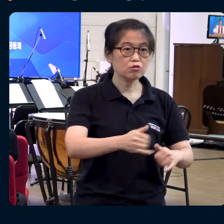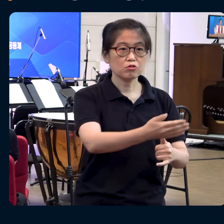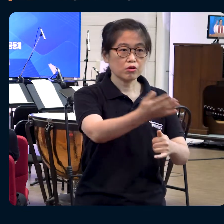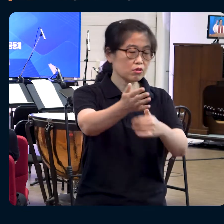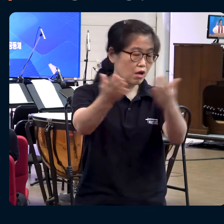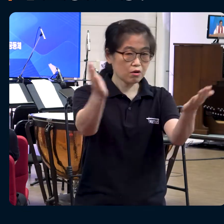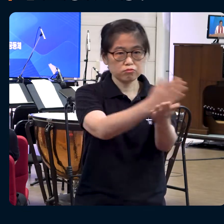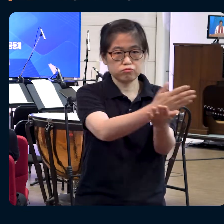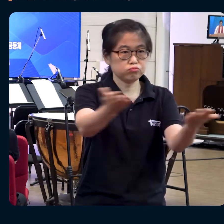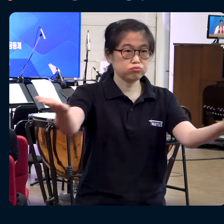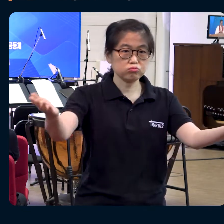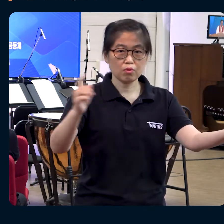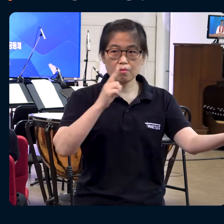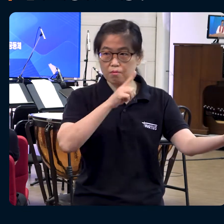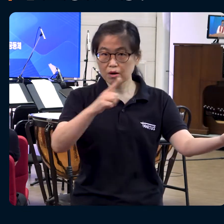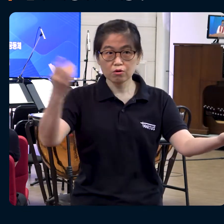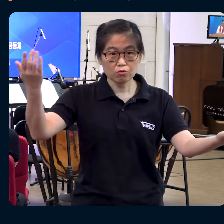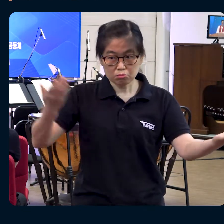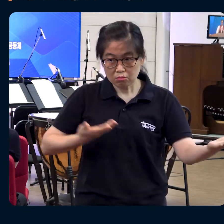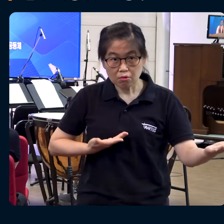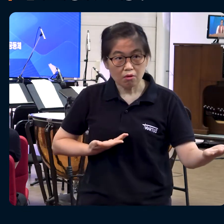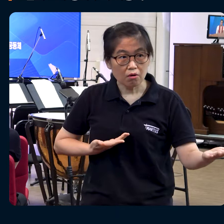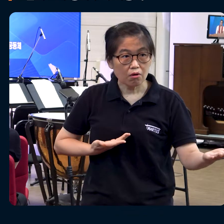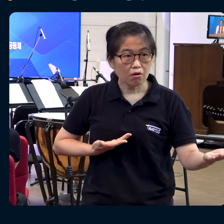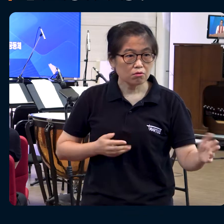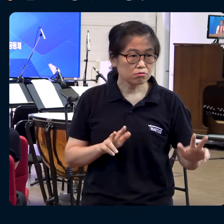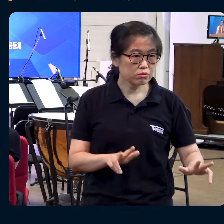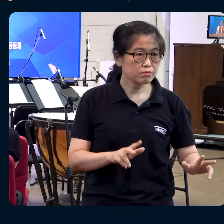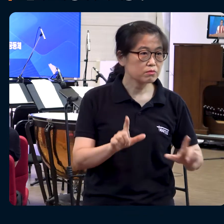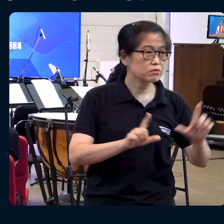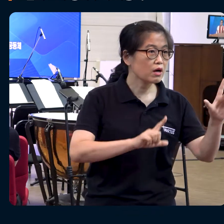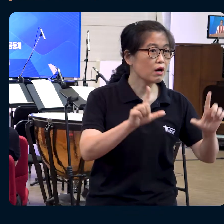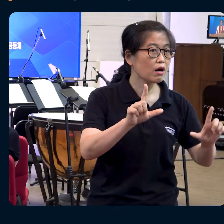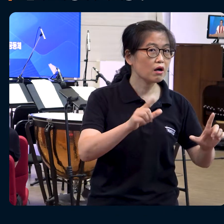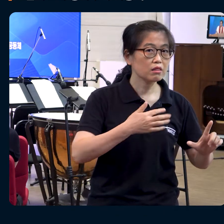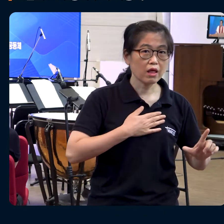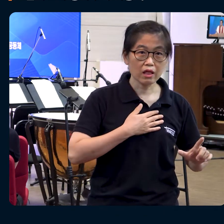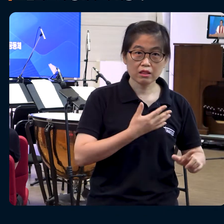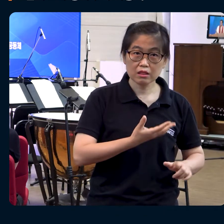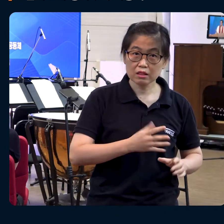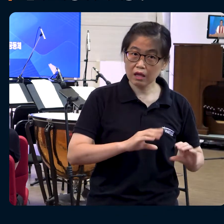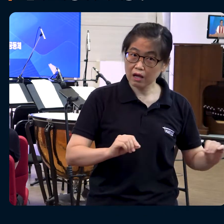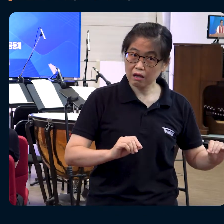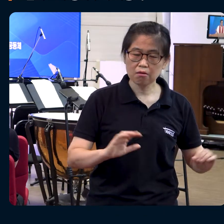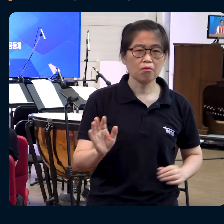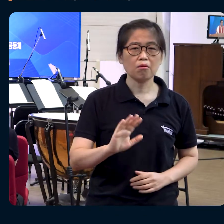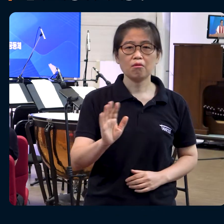주겠다고까지 말씀하셨지만, 그러나 현실은 뭐예요? 여전히 그 땅은 내 땅이 아니다.